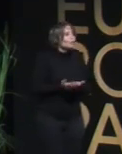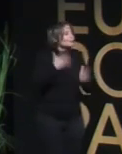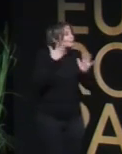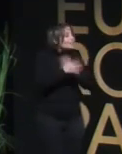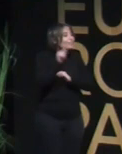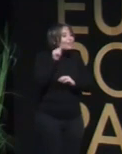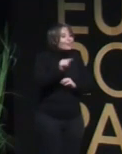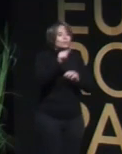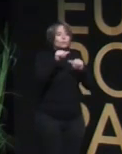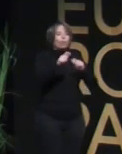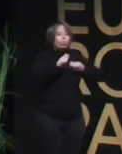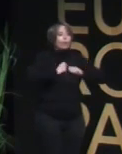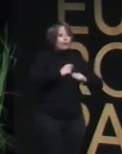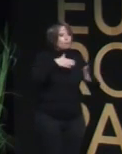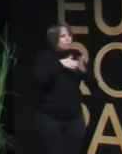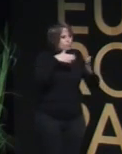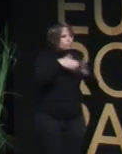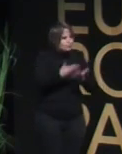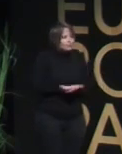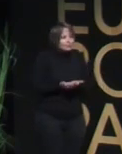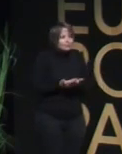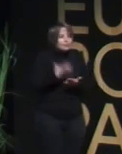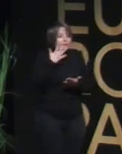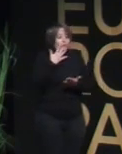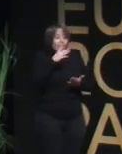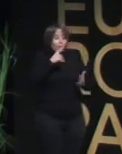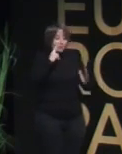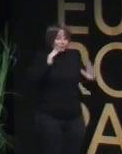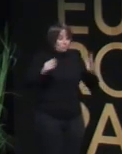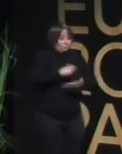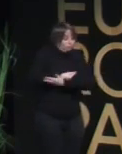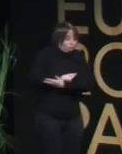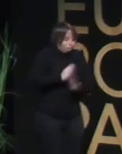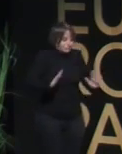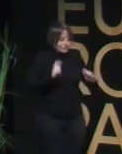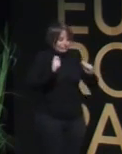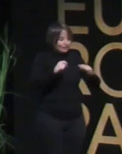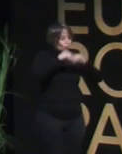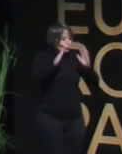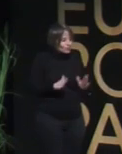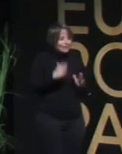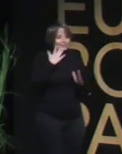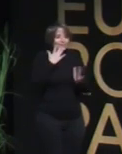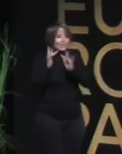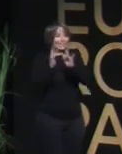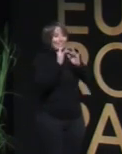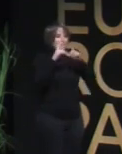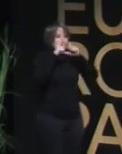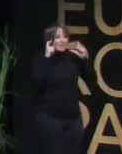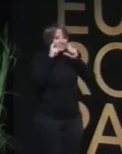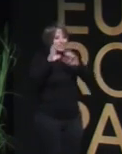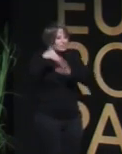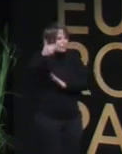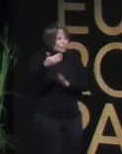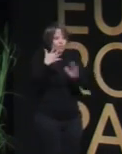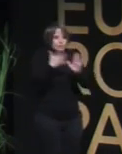elementos de dificultades. Ha tenido sus beneficios, ¿eh? Pero si a estos primeros años le metemos el tenerlos en casa y las veces que interactúan con la mascarilla, para ellos